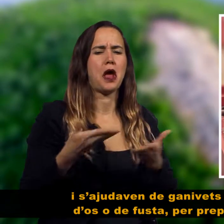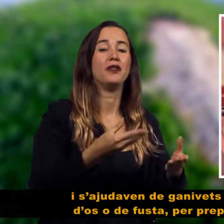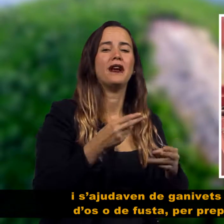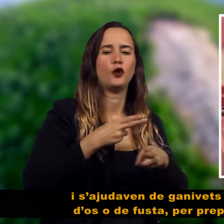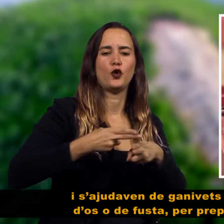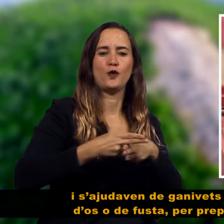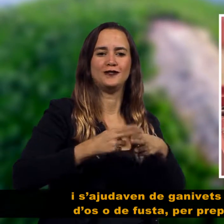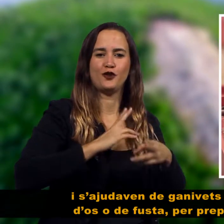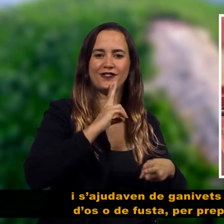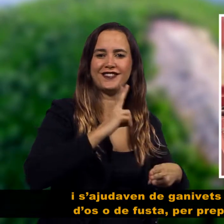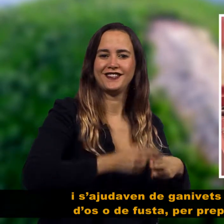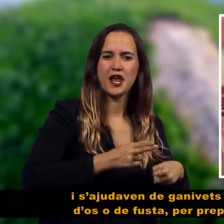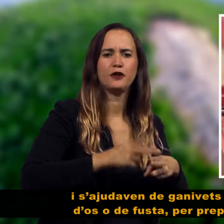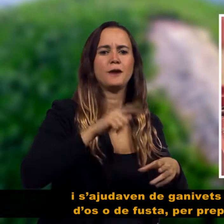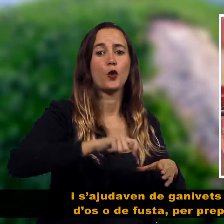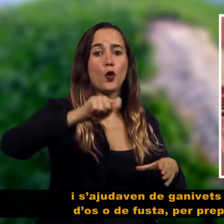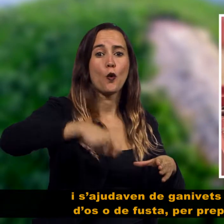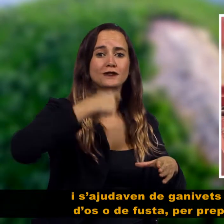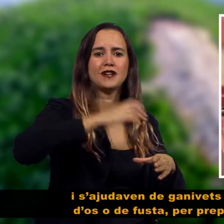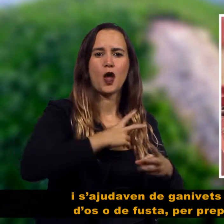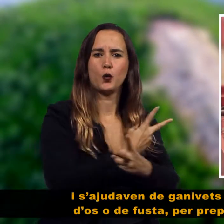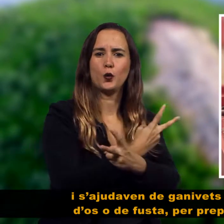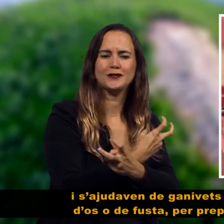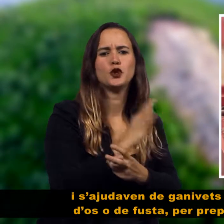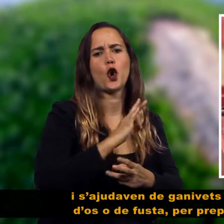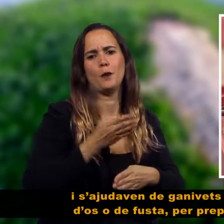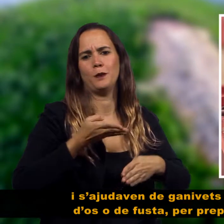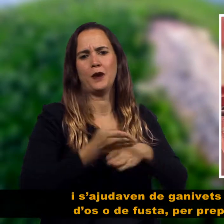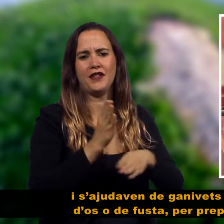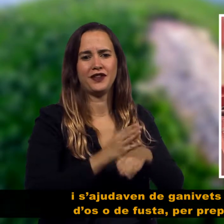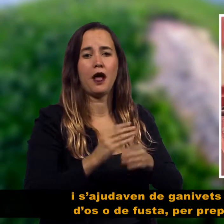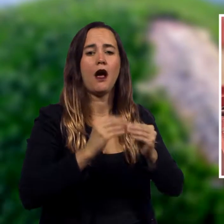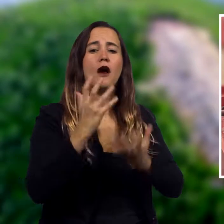aliments. Es cuinava a la llar de foc amb olles de ceràmica a mà.